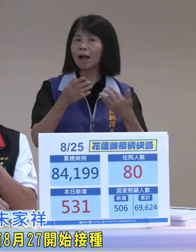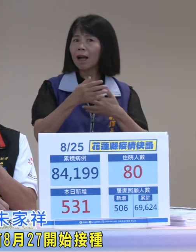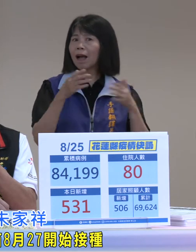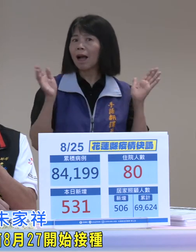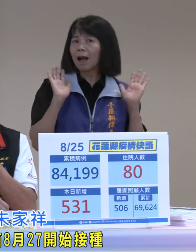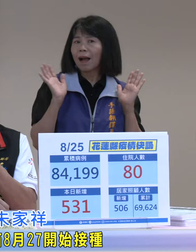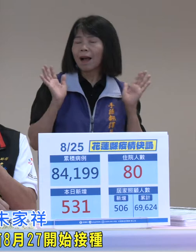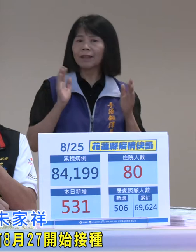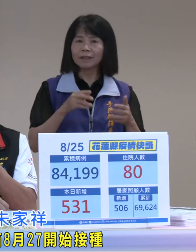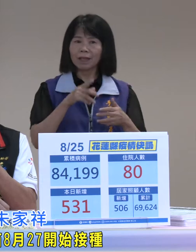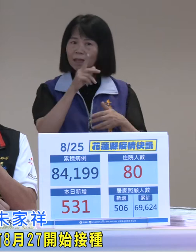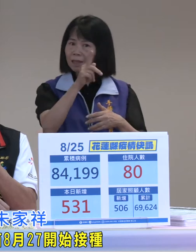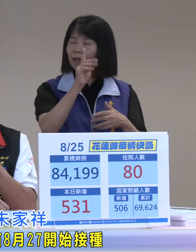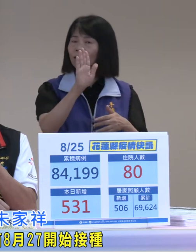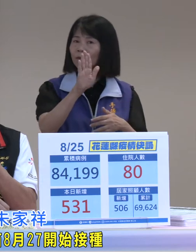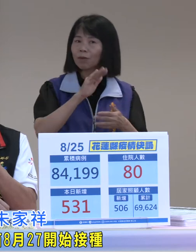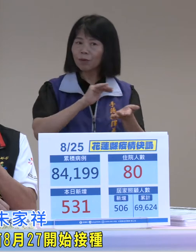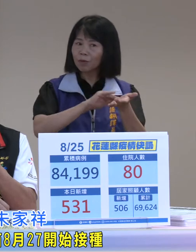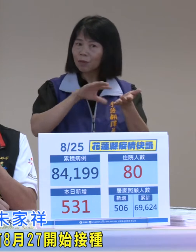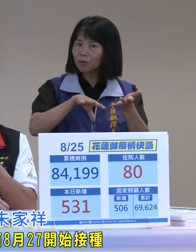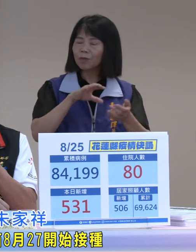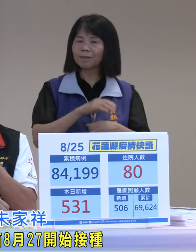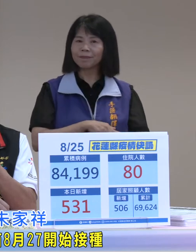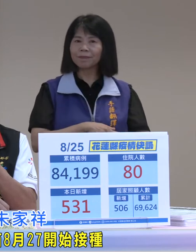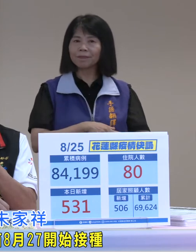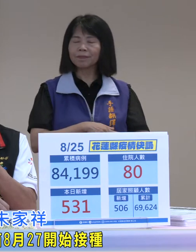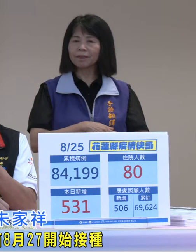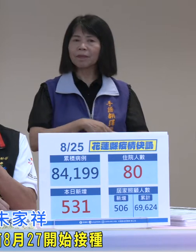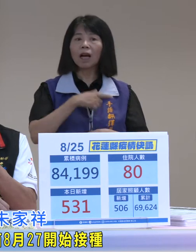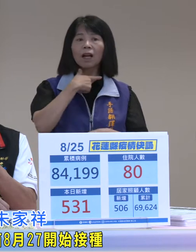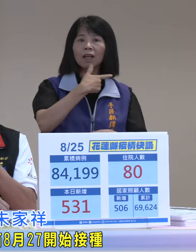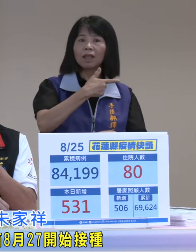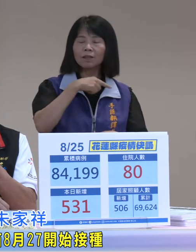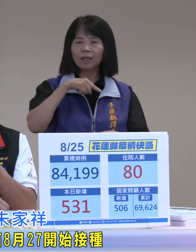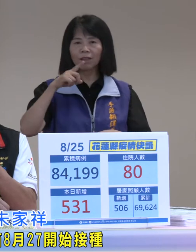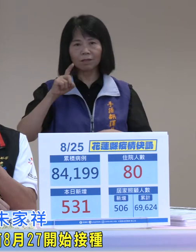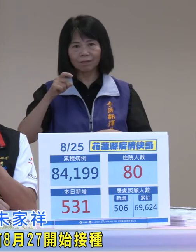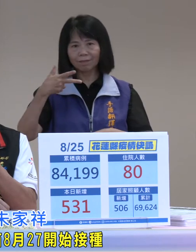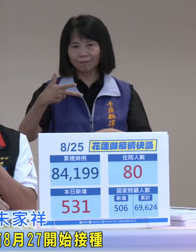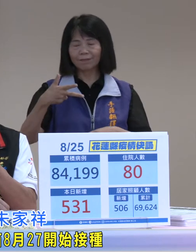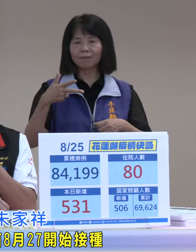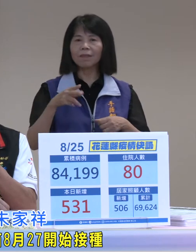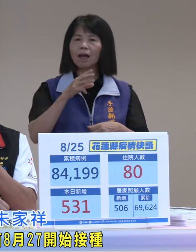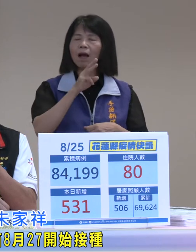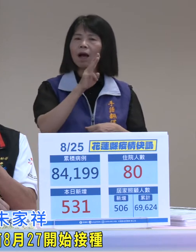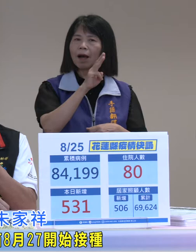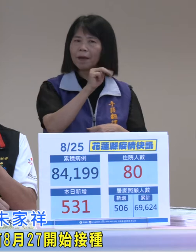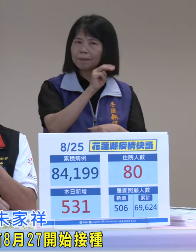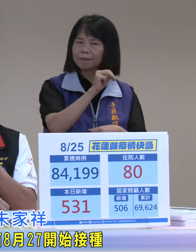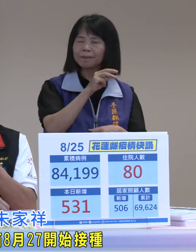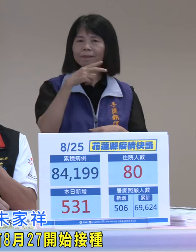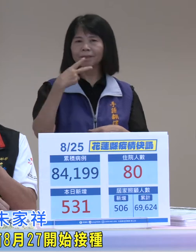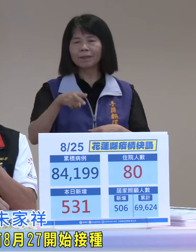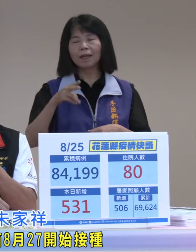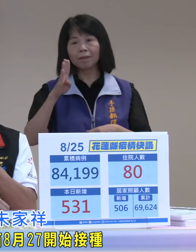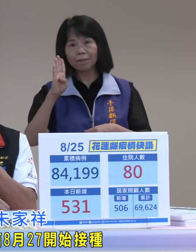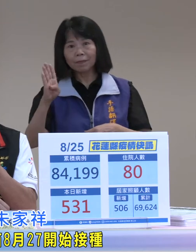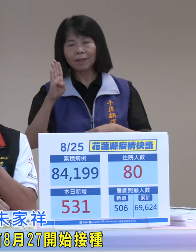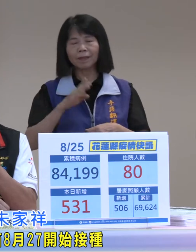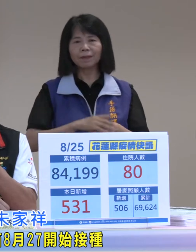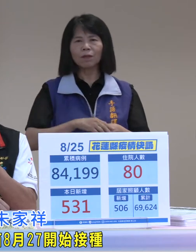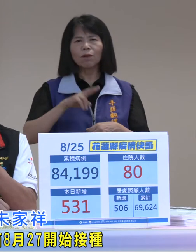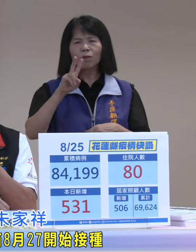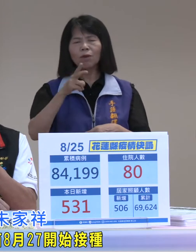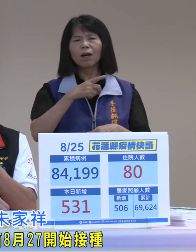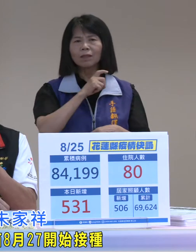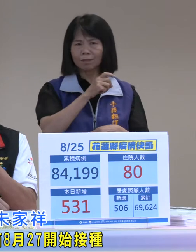疫苗的医疗院所哈。那对于6岁到17岁的莫德纳，或是12岁到17岁的 BNT， 或